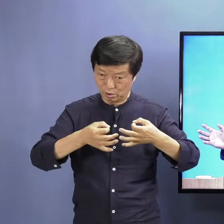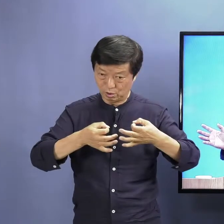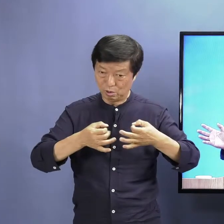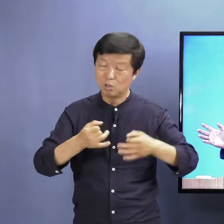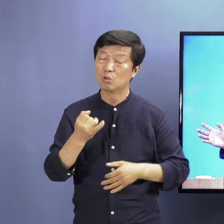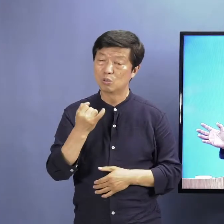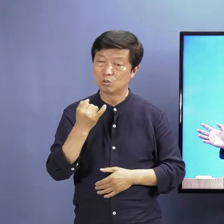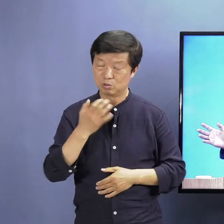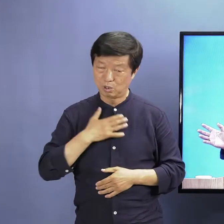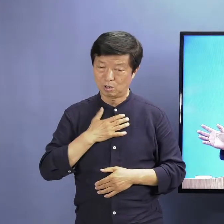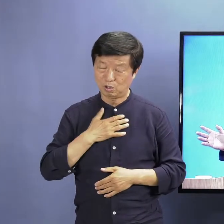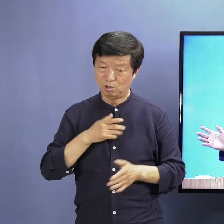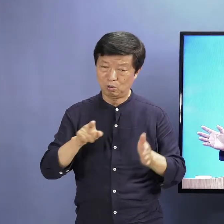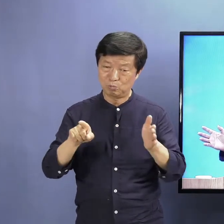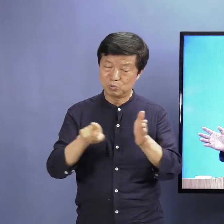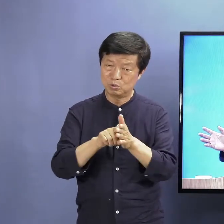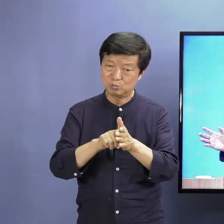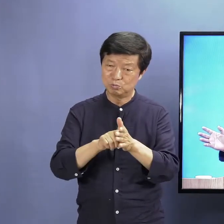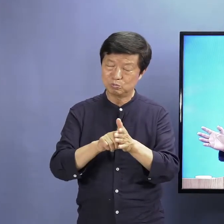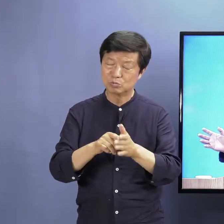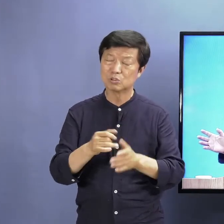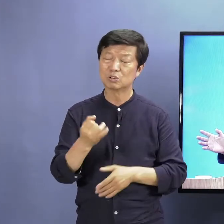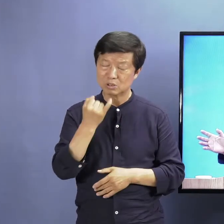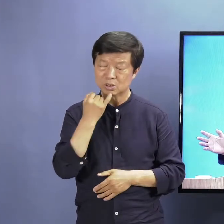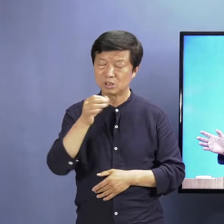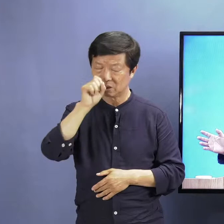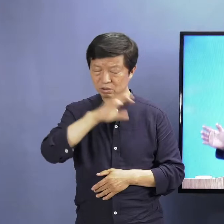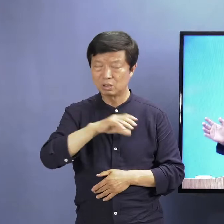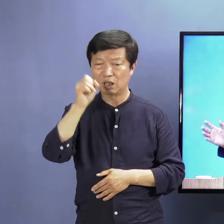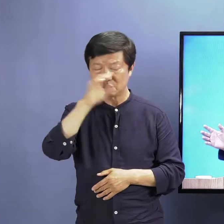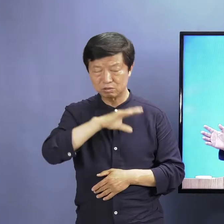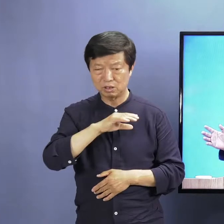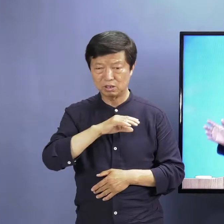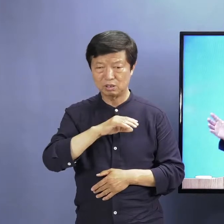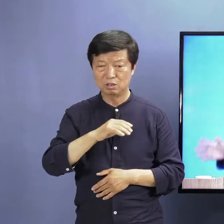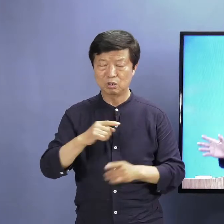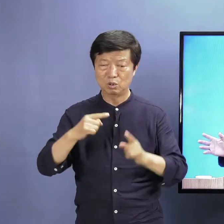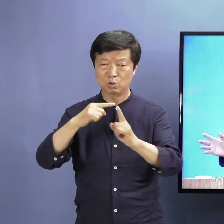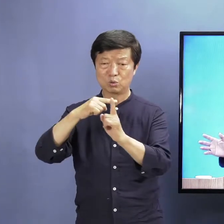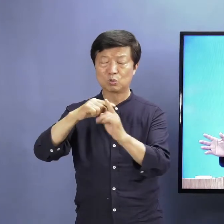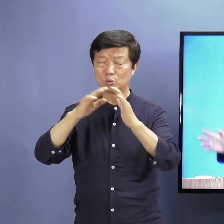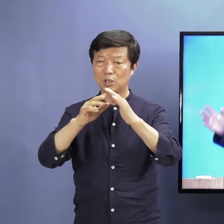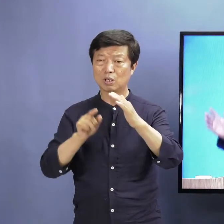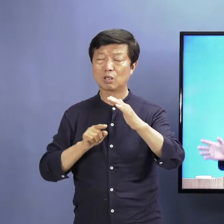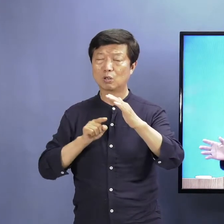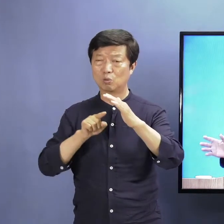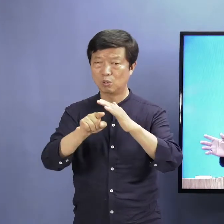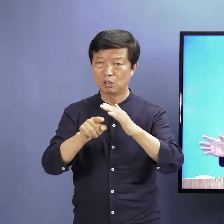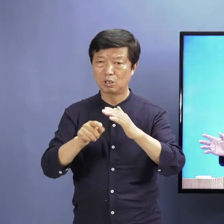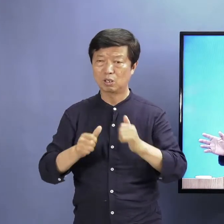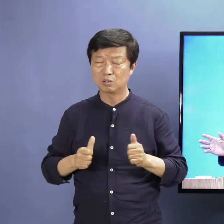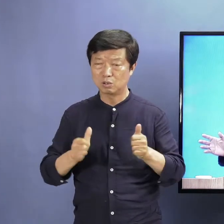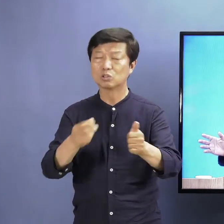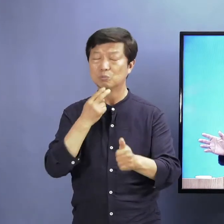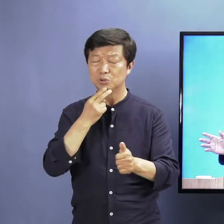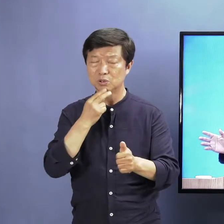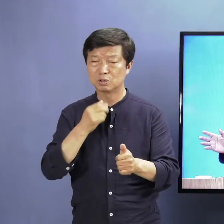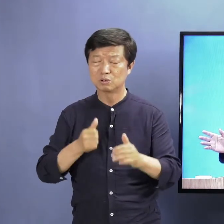안 믿는 것도 아니고, 믿잖아. 교회 안 오는 것도 아니고, 오잖아. 열심히 안 올 뿐이지.